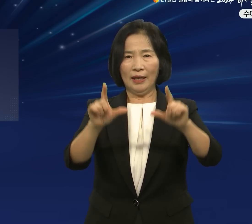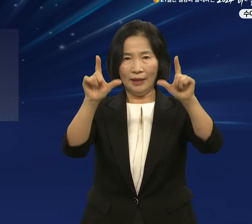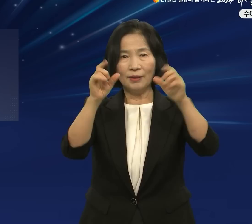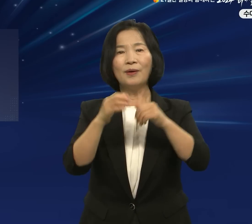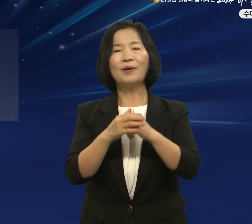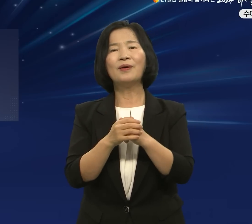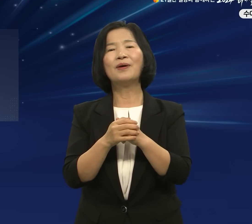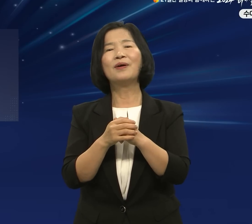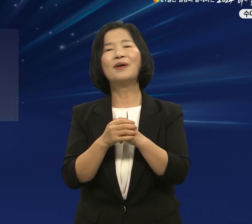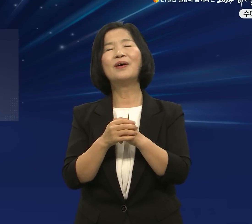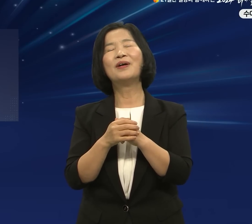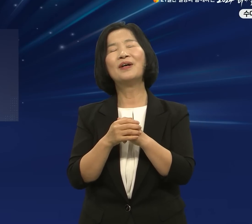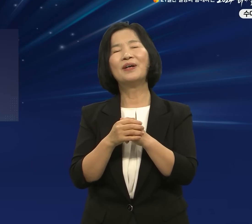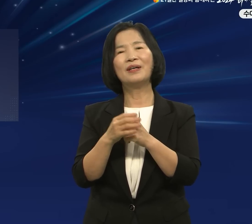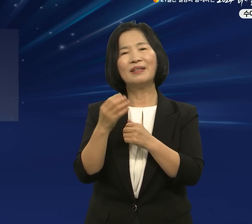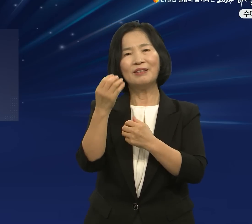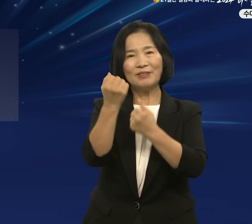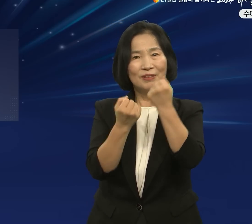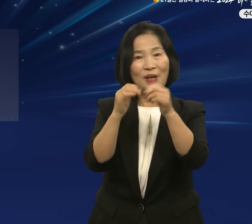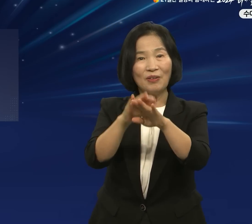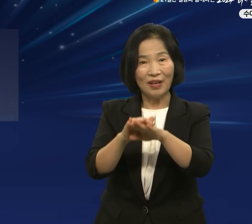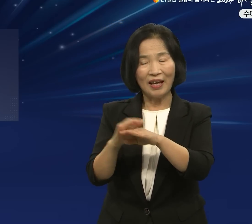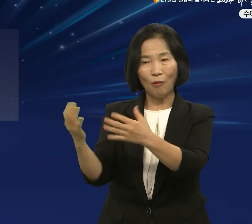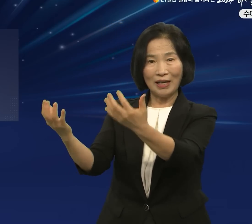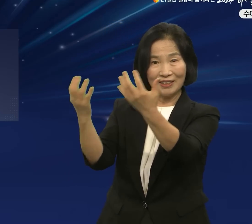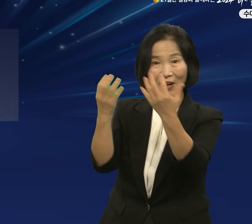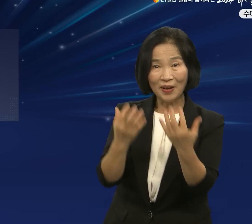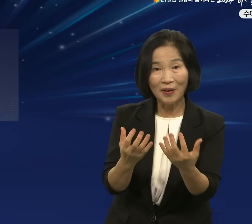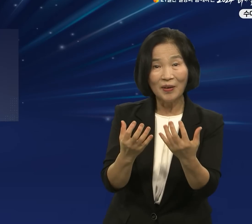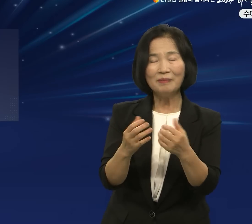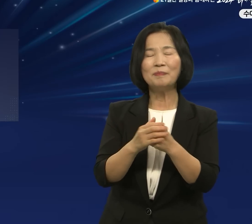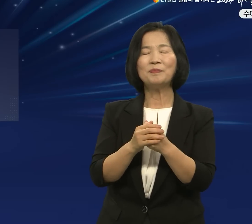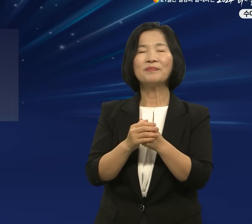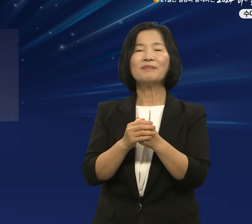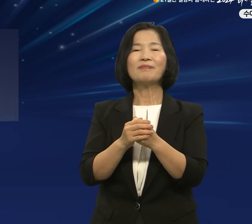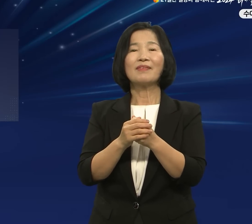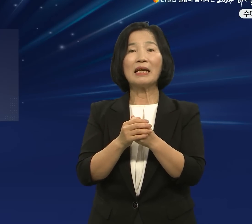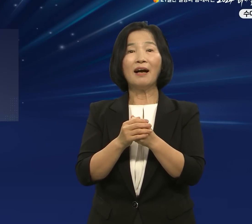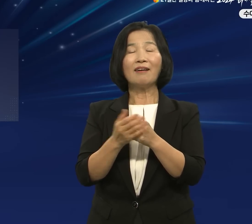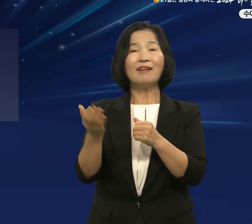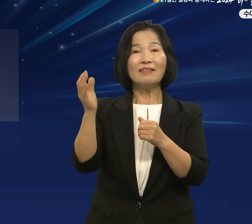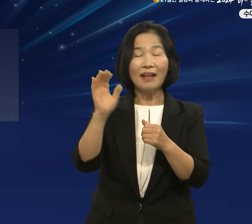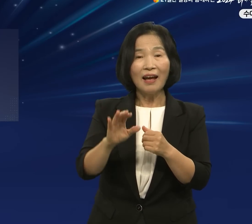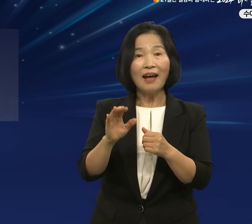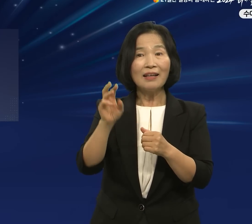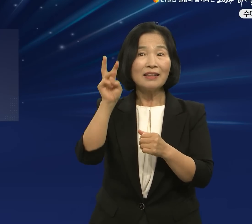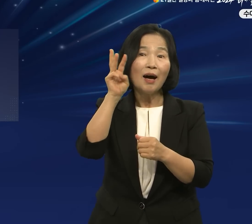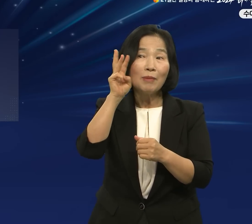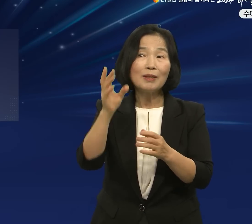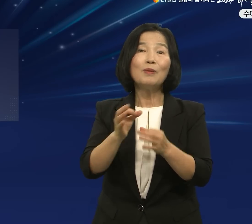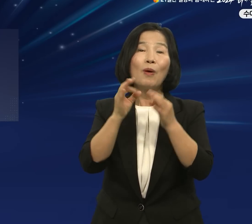그런데 말입니다, 올해도 3일 내내 비가 내렸습니다.